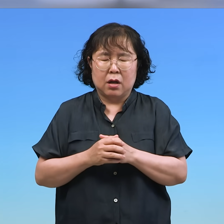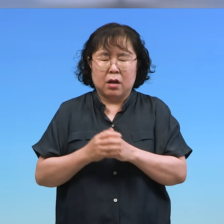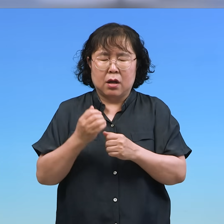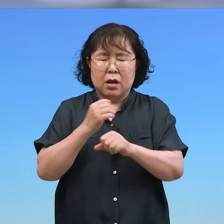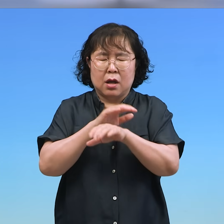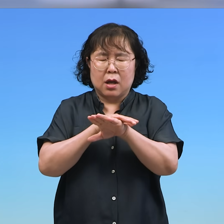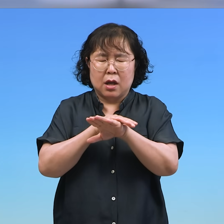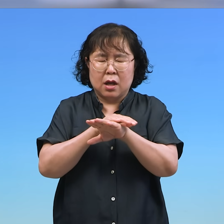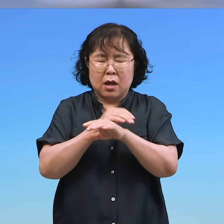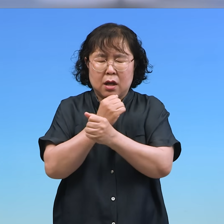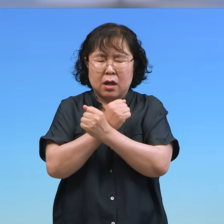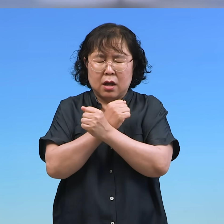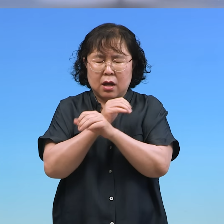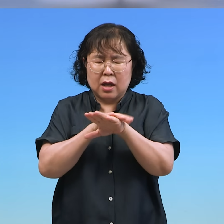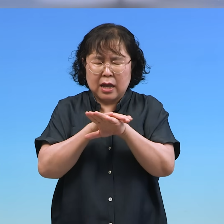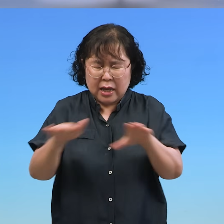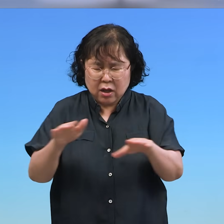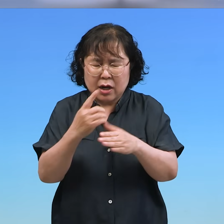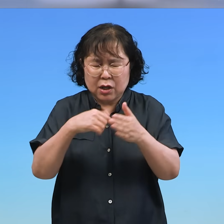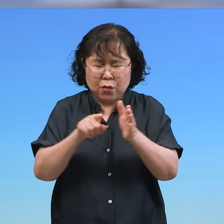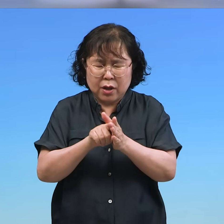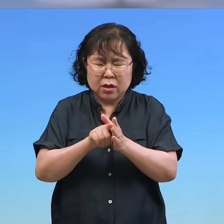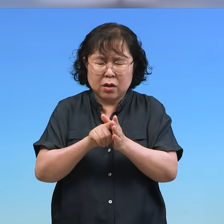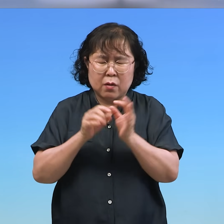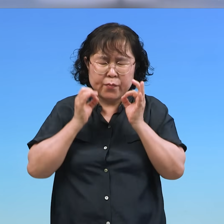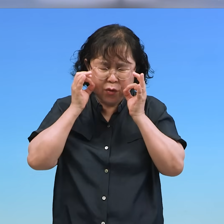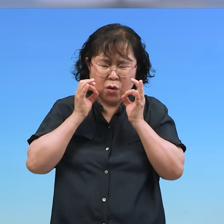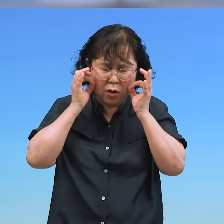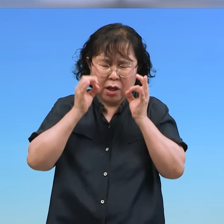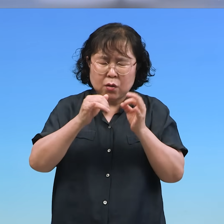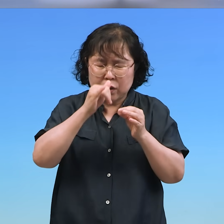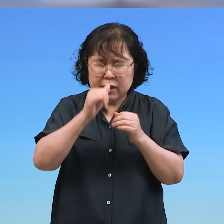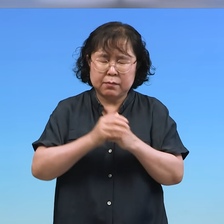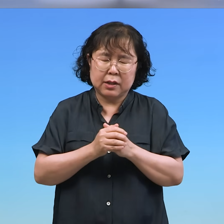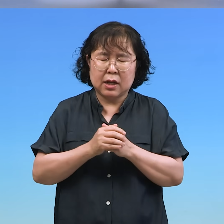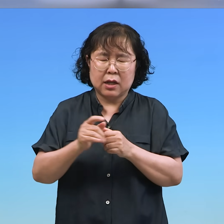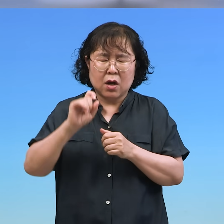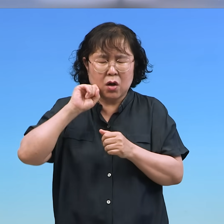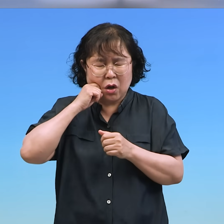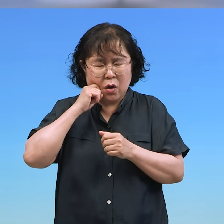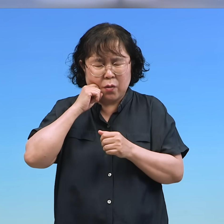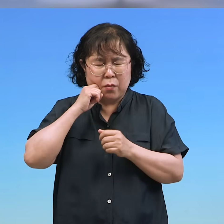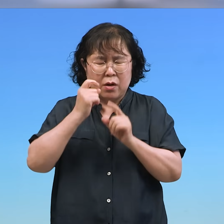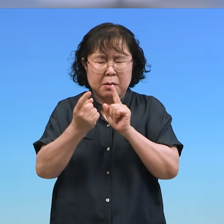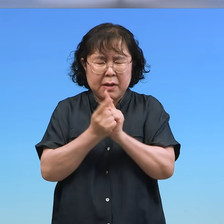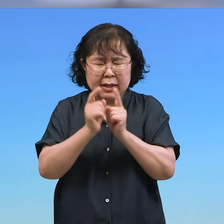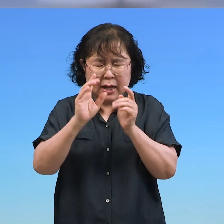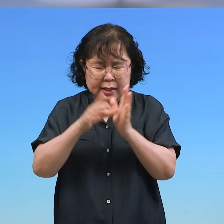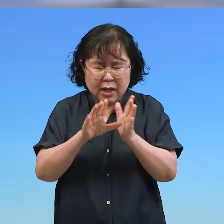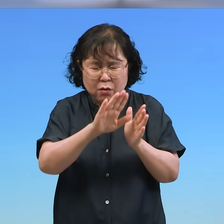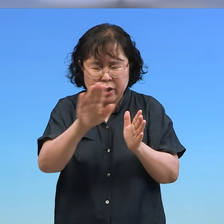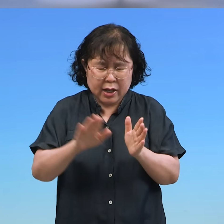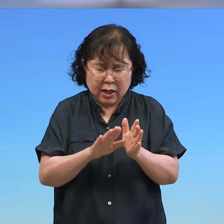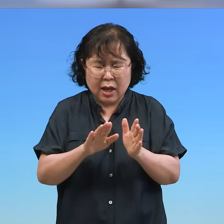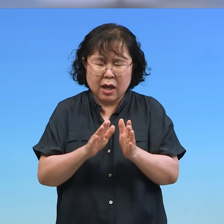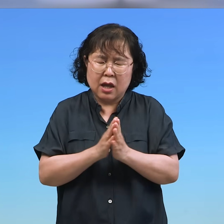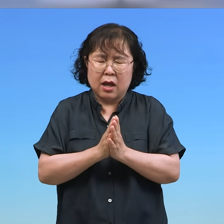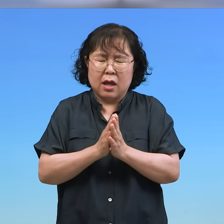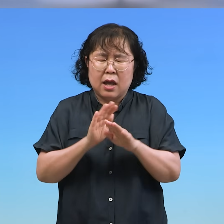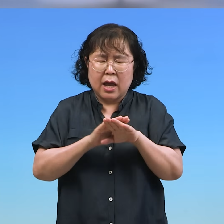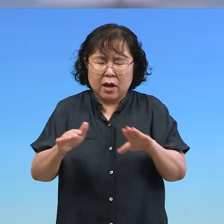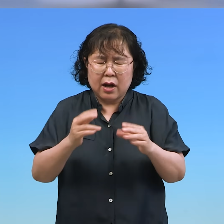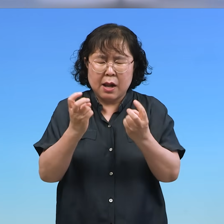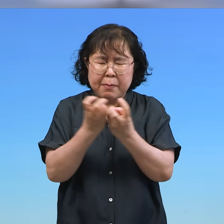어떻게든 벗어나 보려고 애를 쓰고 발부둥을 치고 있는데, 하나님 또 이런 어려움이 찾아온다 할 때에 하나님 우리에게